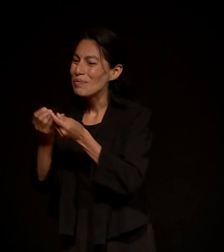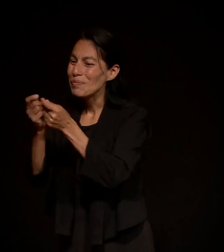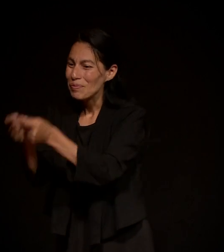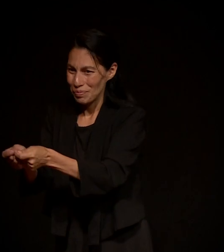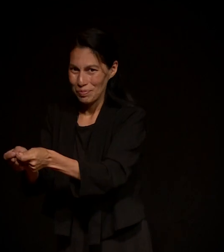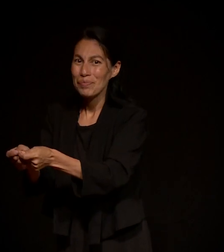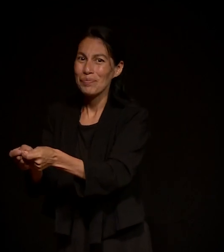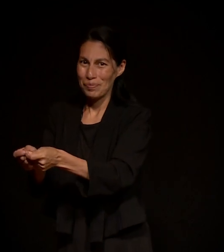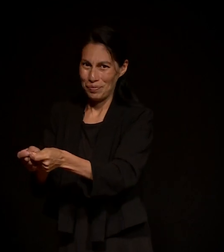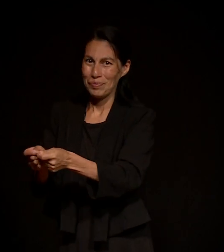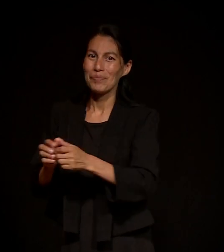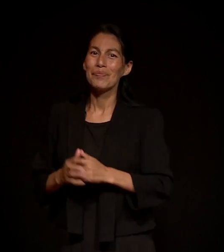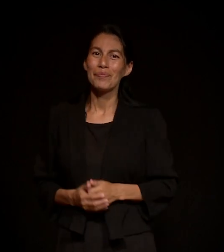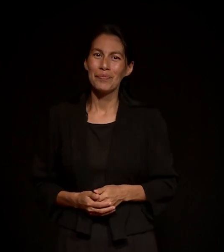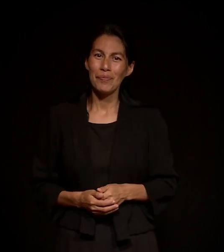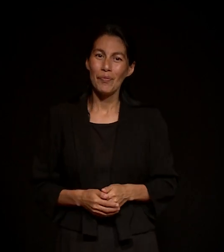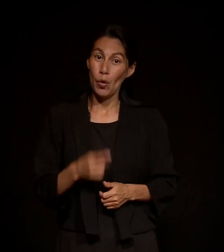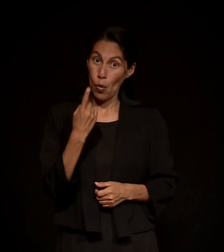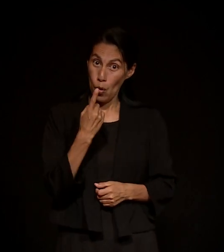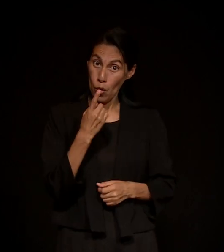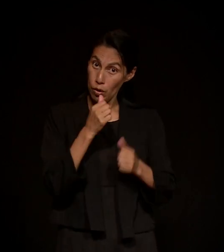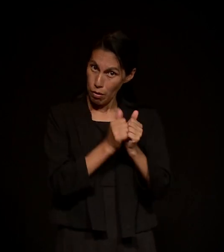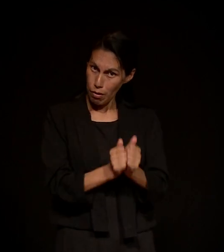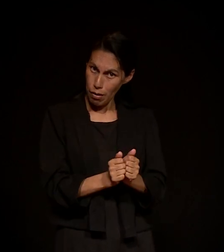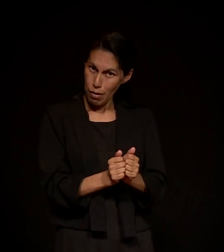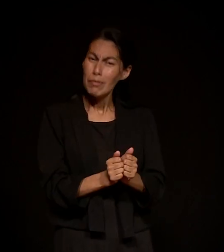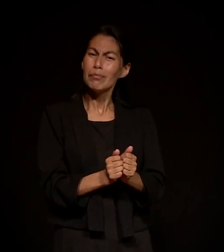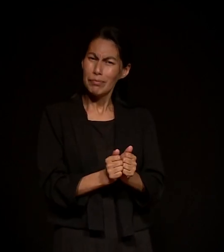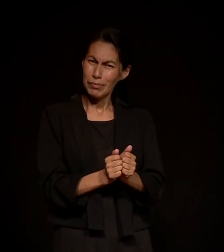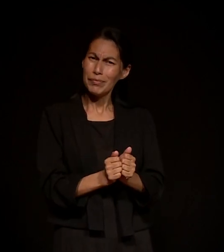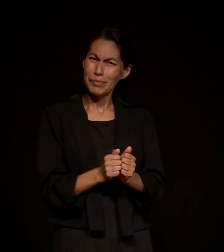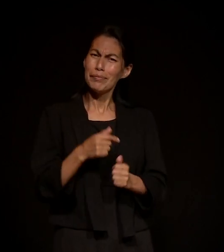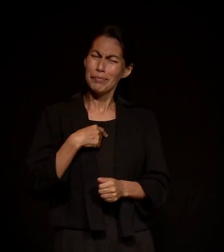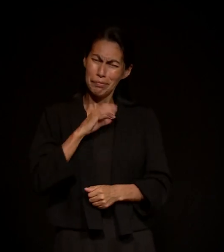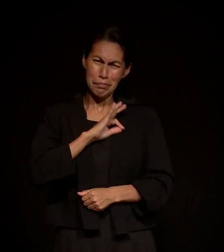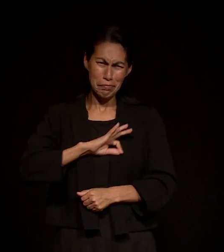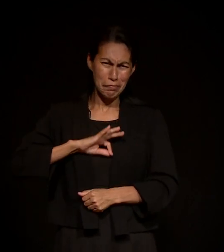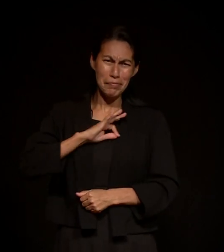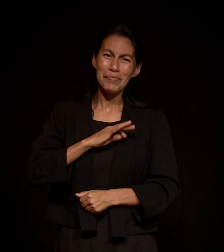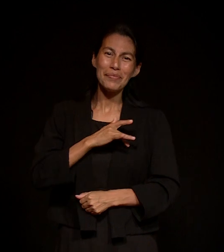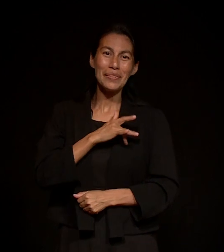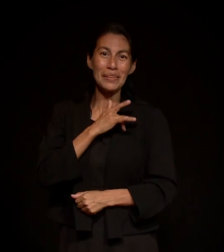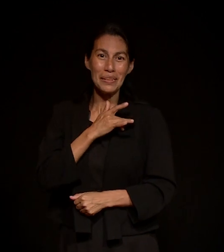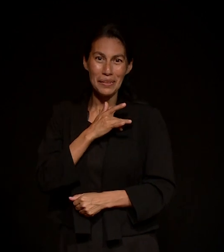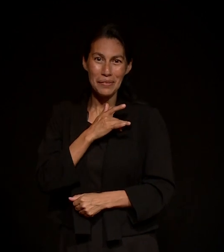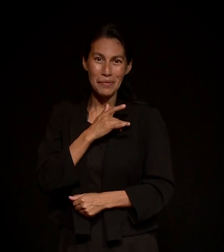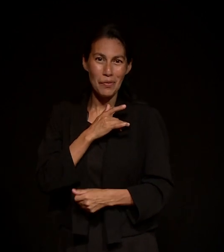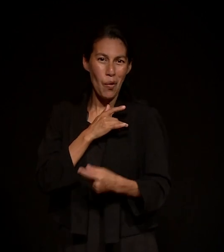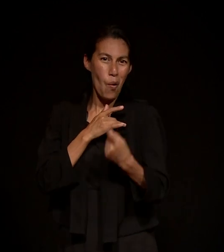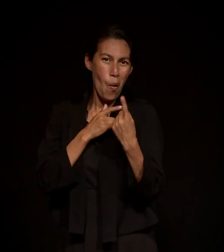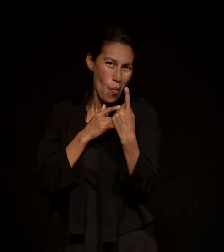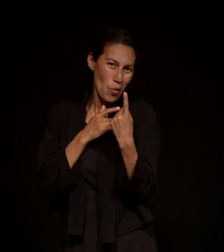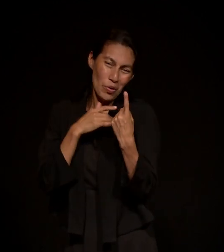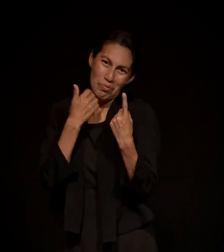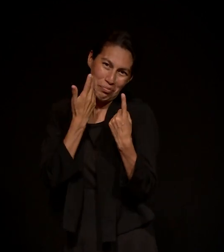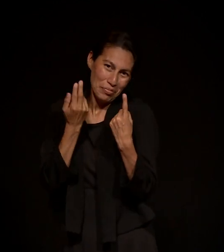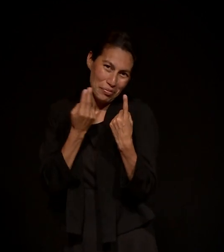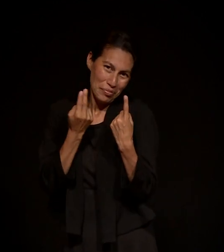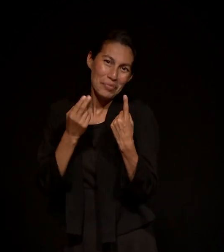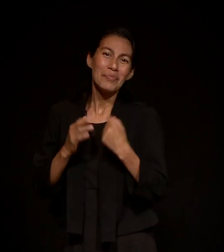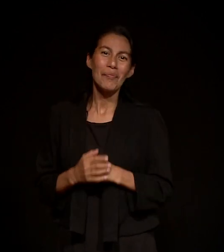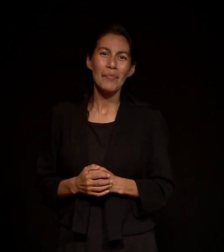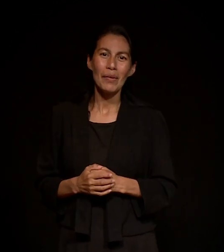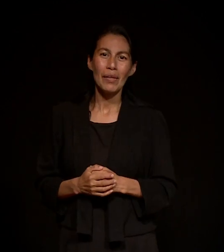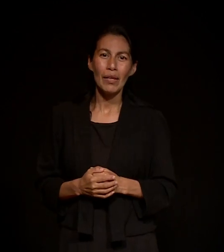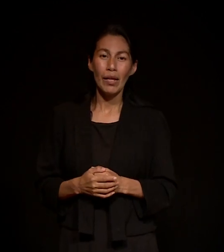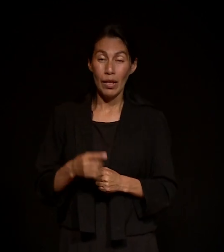¿Te conoció bien más? Sí. Y también me sentí más feliz porque al cabo que solo necesitaba